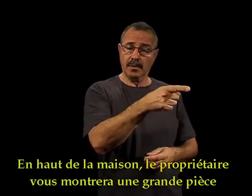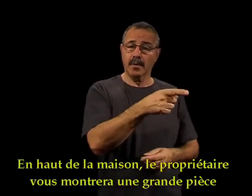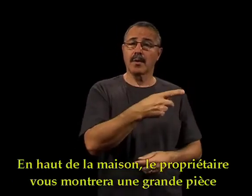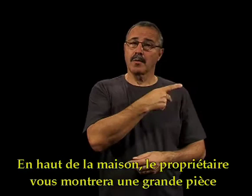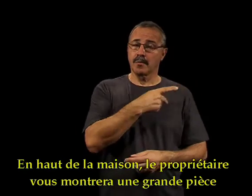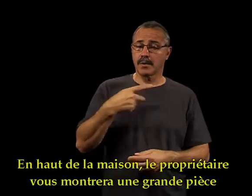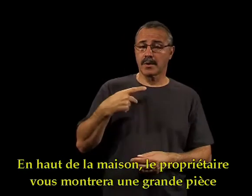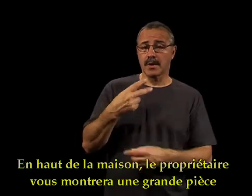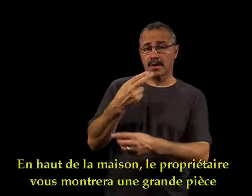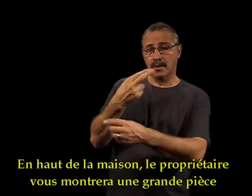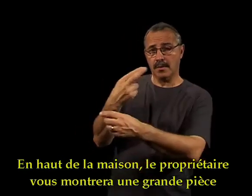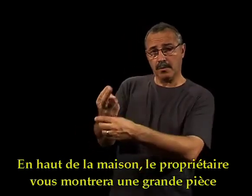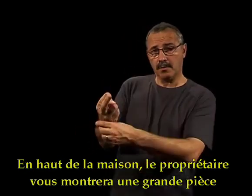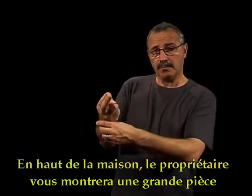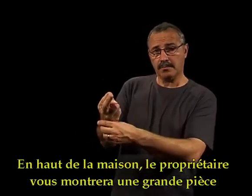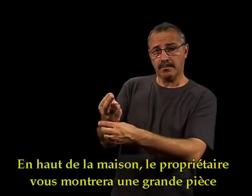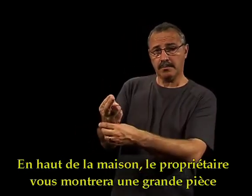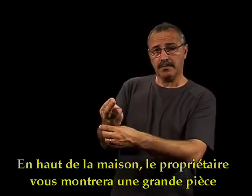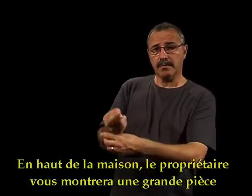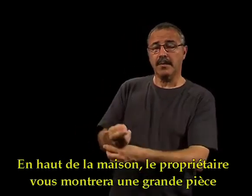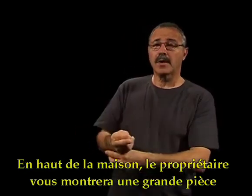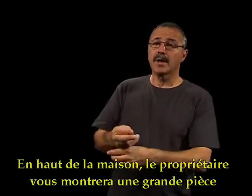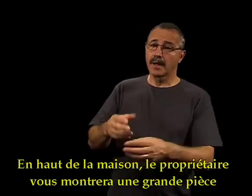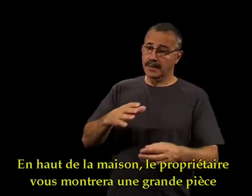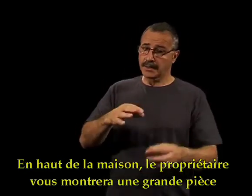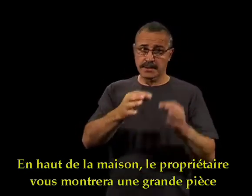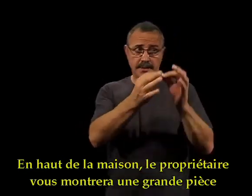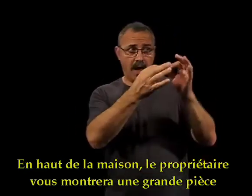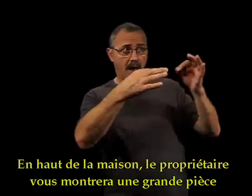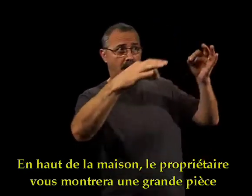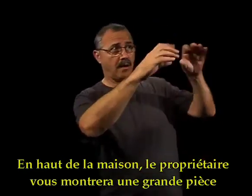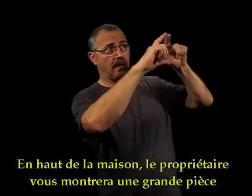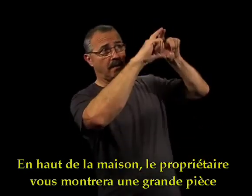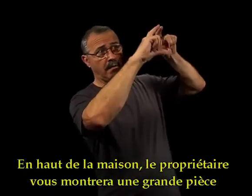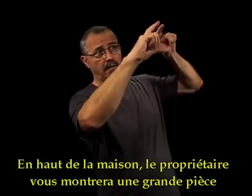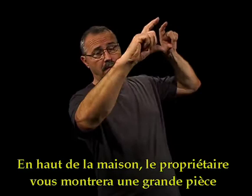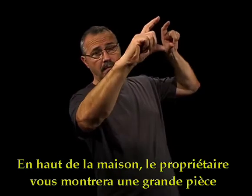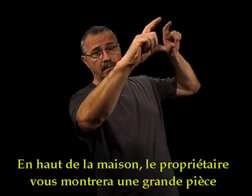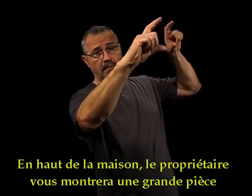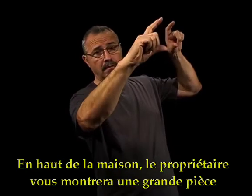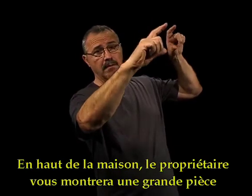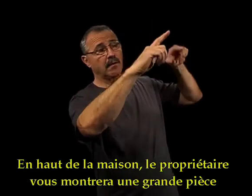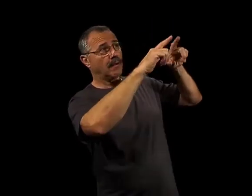En haut de la maison, le propriétaire vous montrera une grande pièce